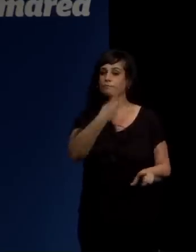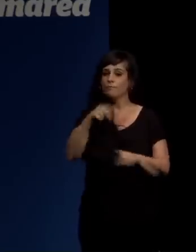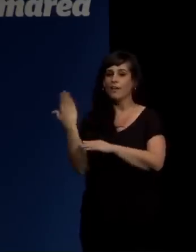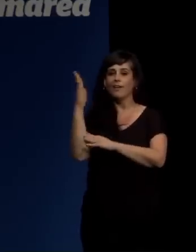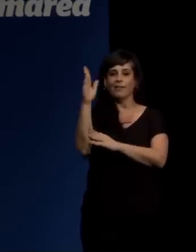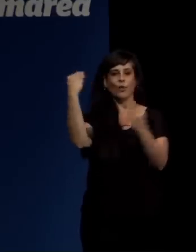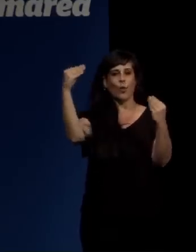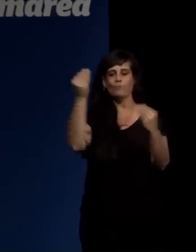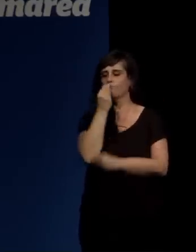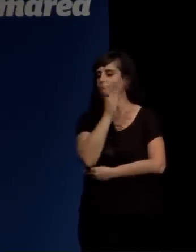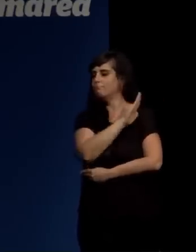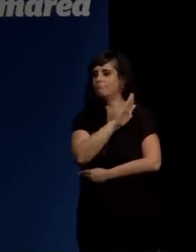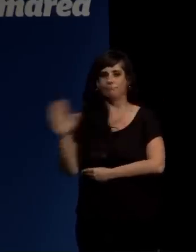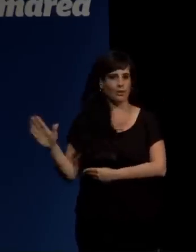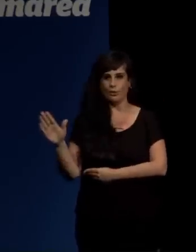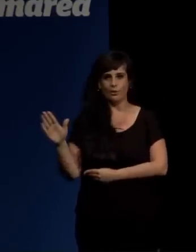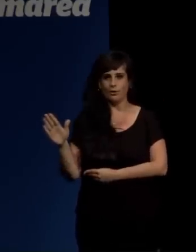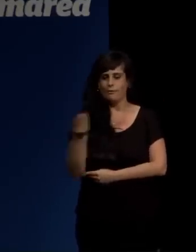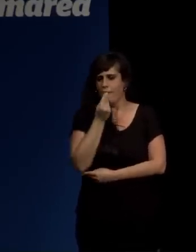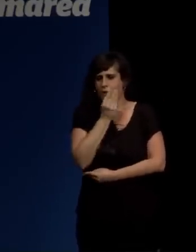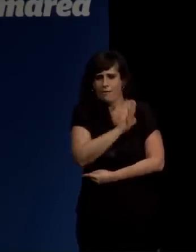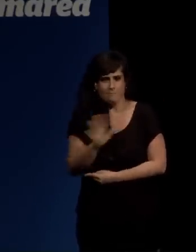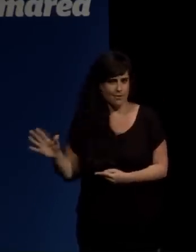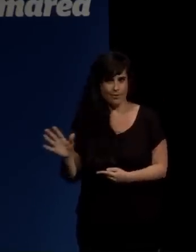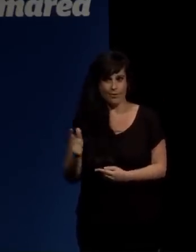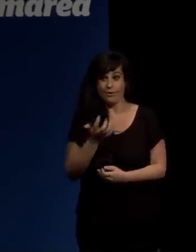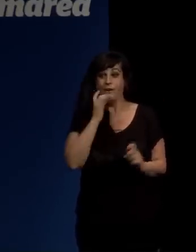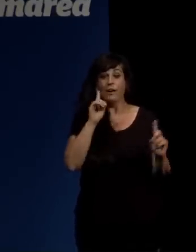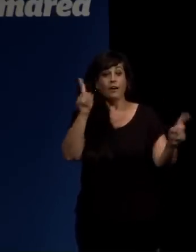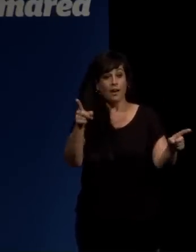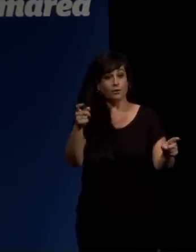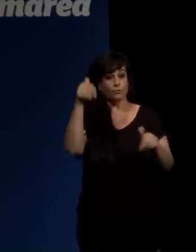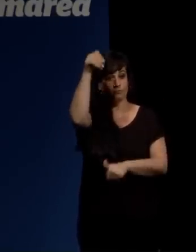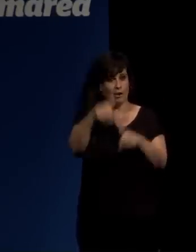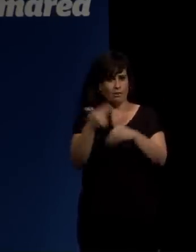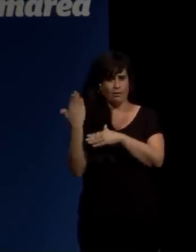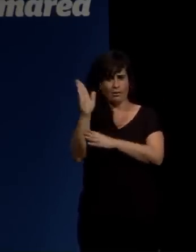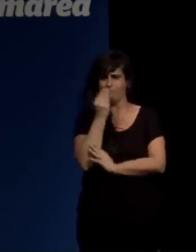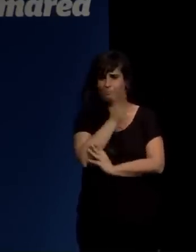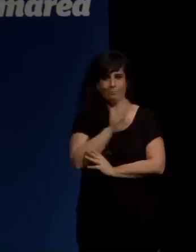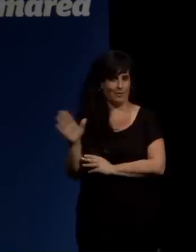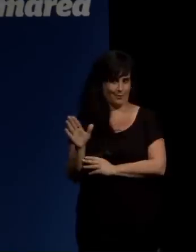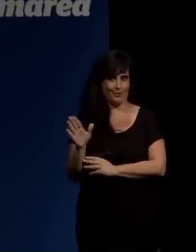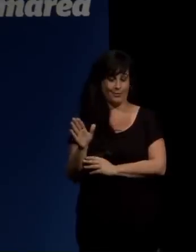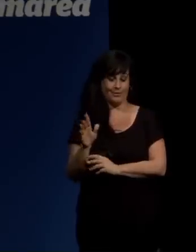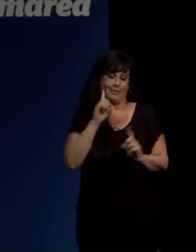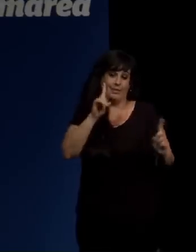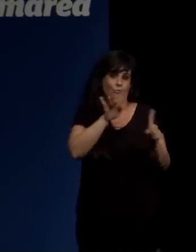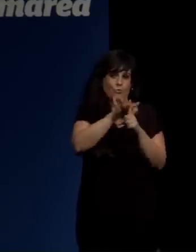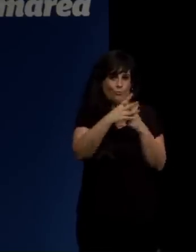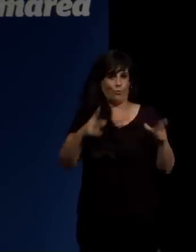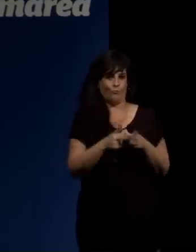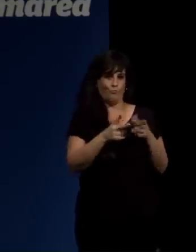á presidencia que se podía presentar ás eleccións neste momento, na actual circunstancia